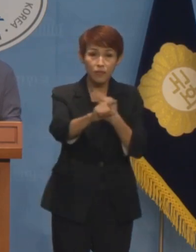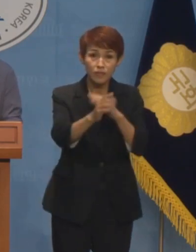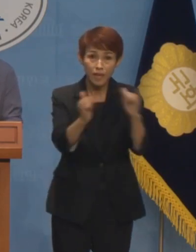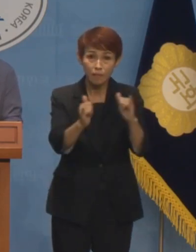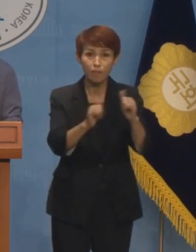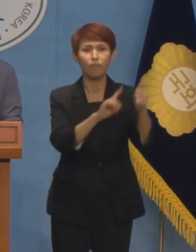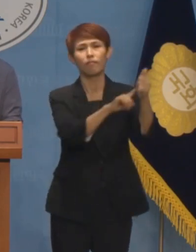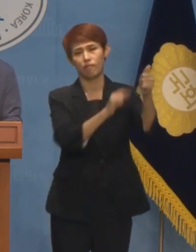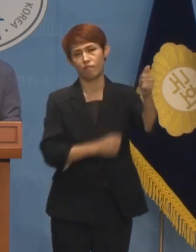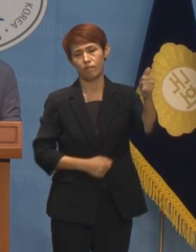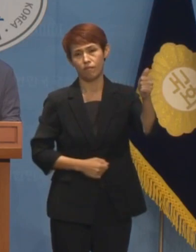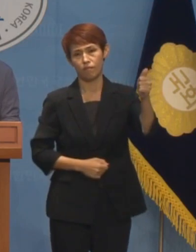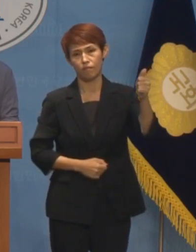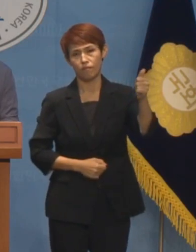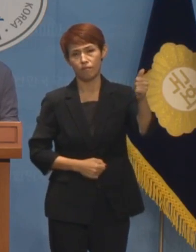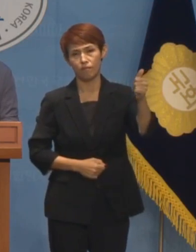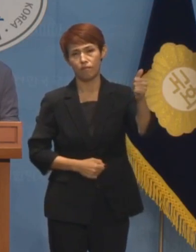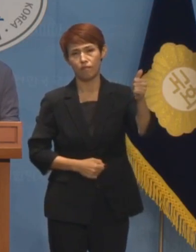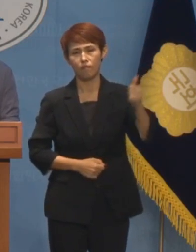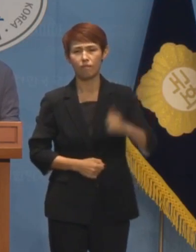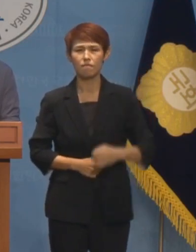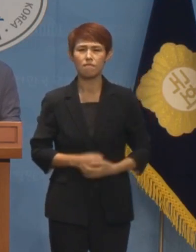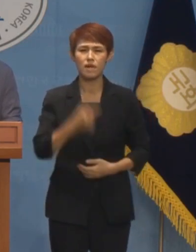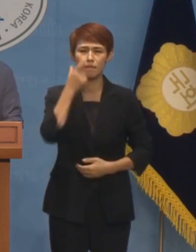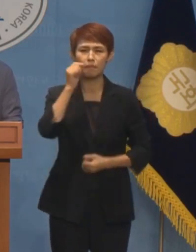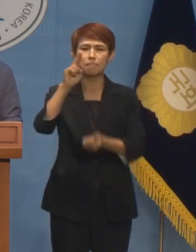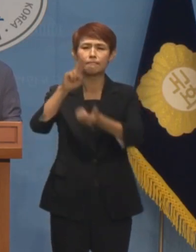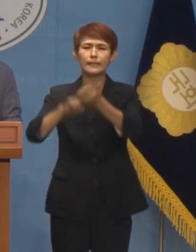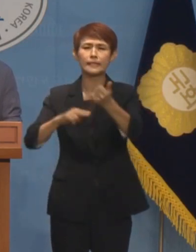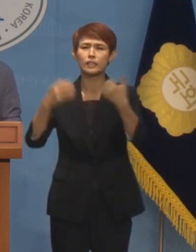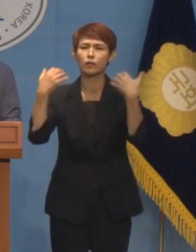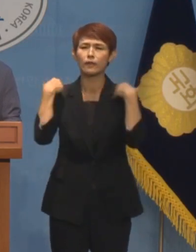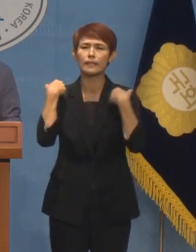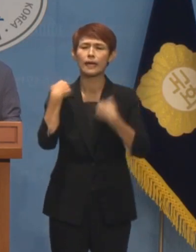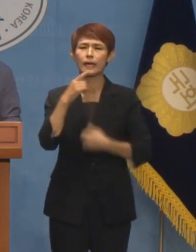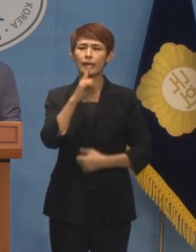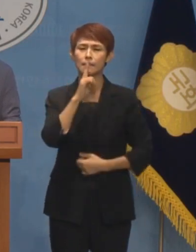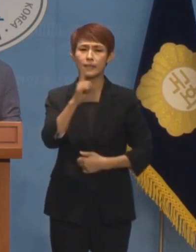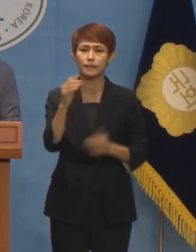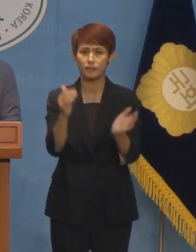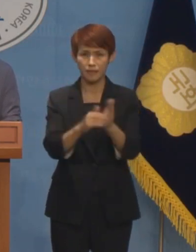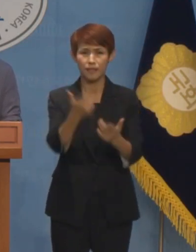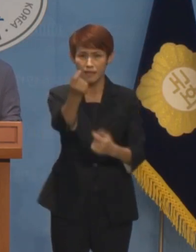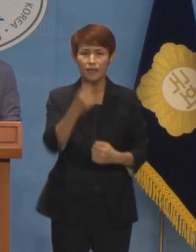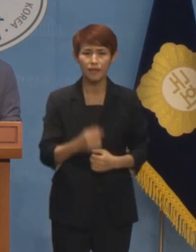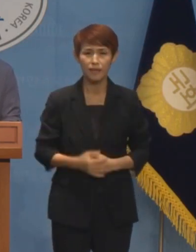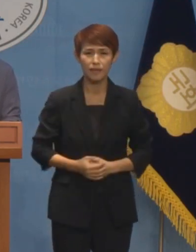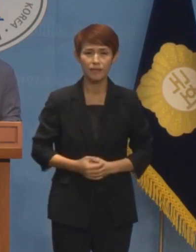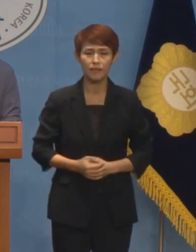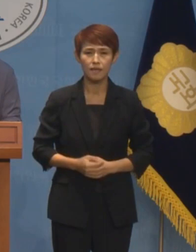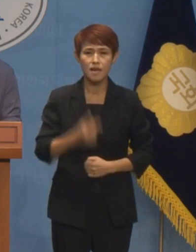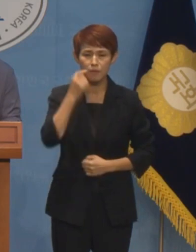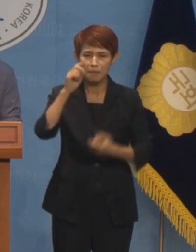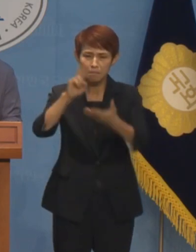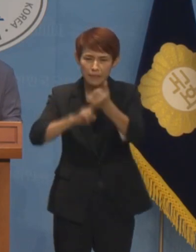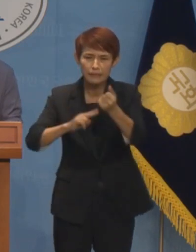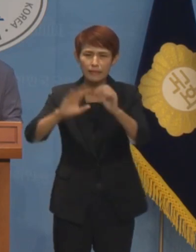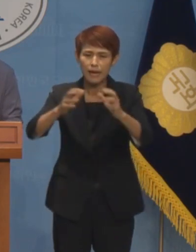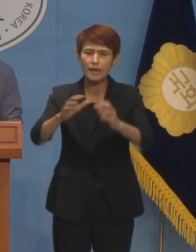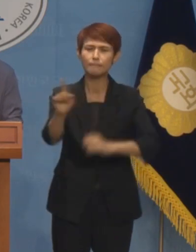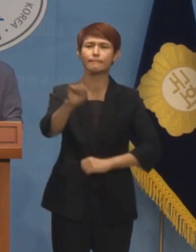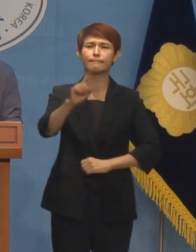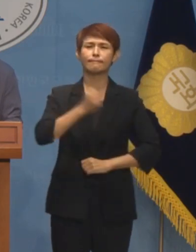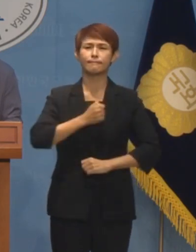합니다. 이러니 친일 매국 정권이란 비판이 나올 수밖에 없는 것 아닙니까? 우리 국민의 눈과